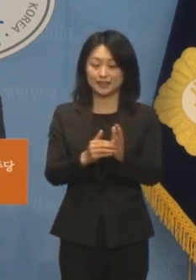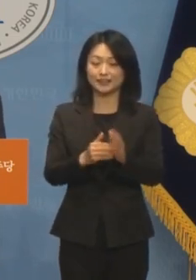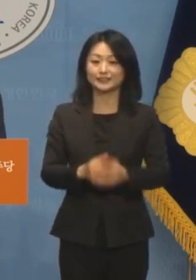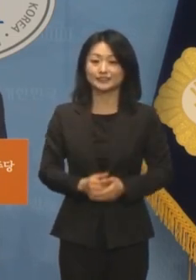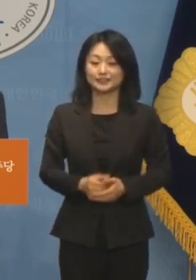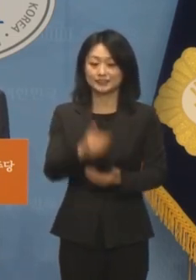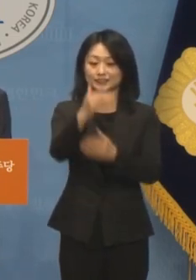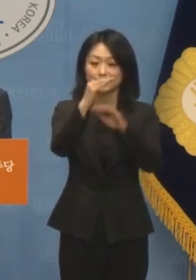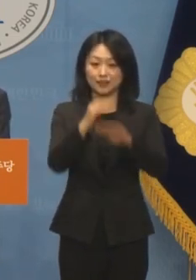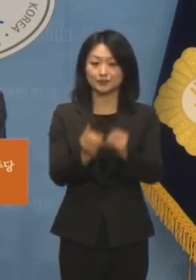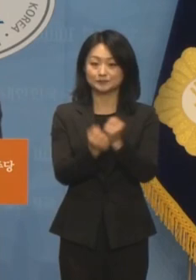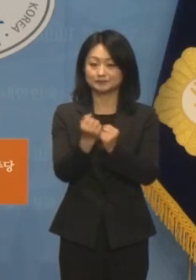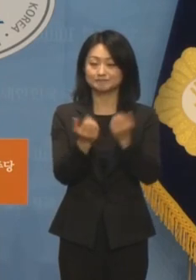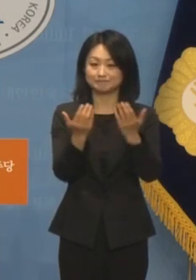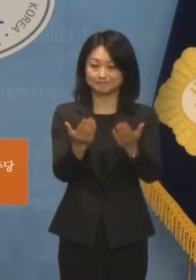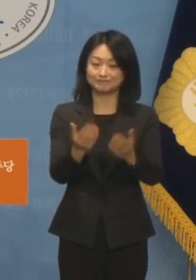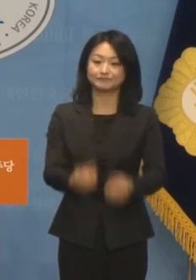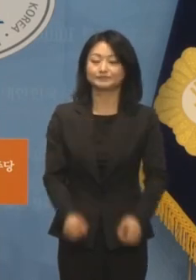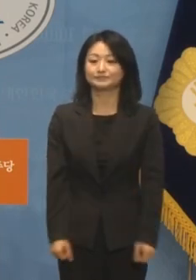기자회견문을 발표하겠습니다.